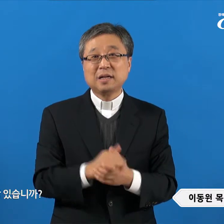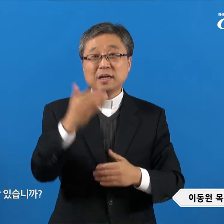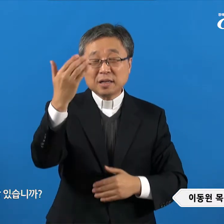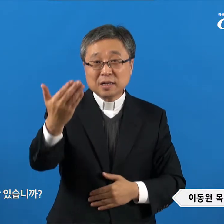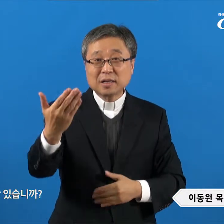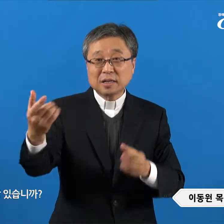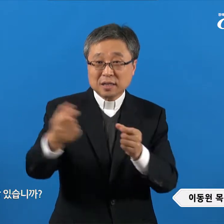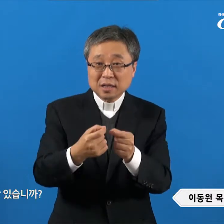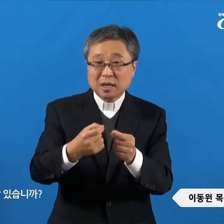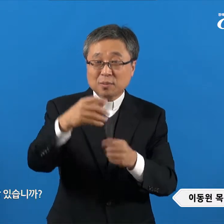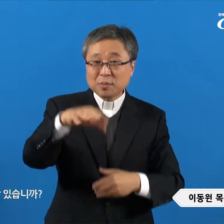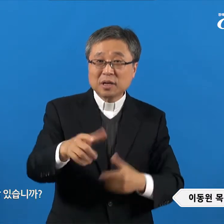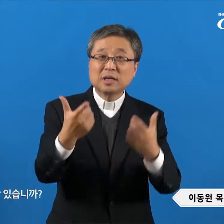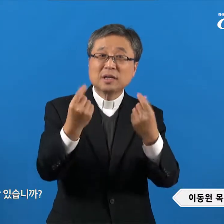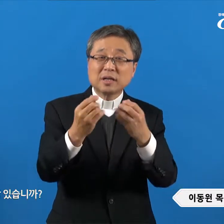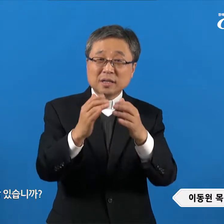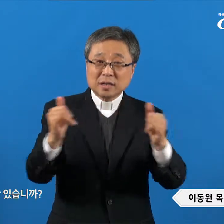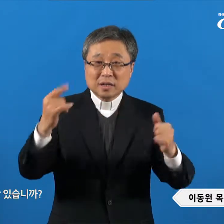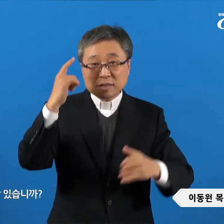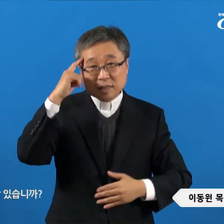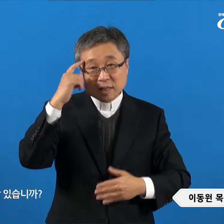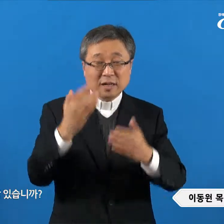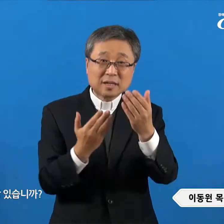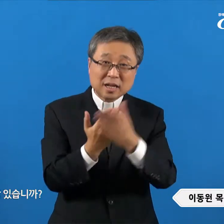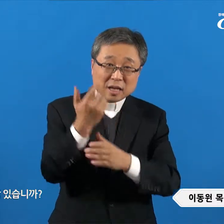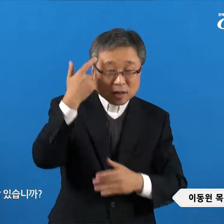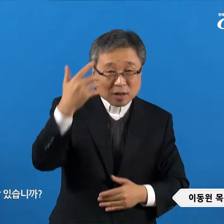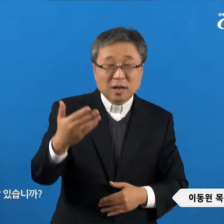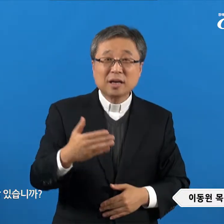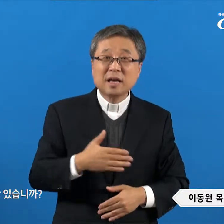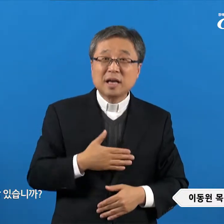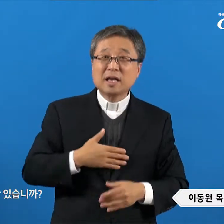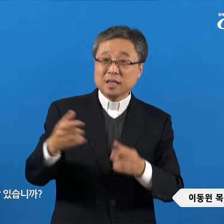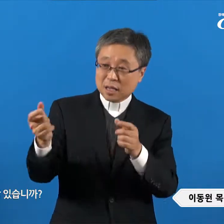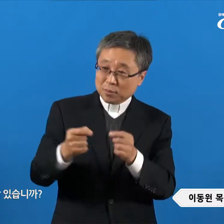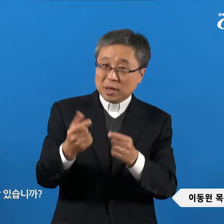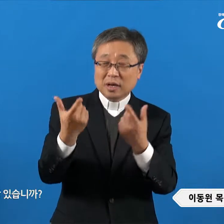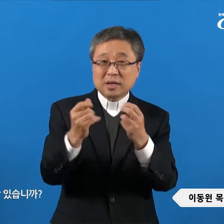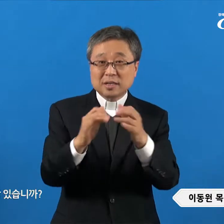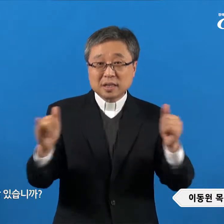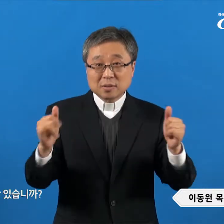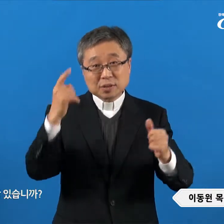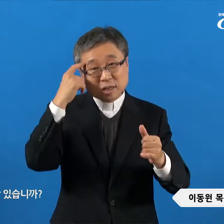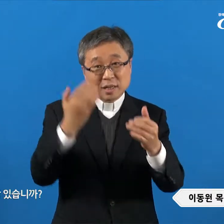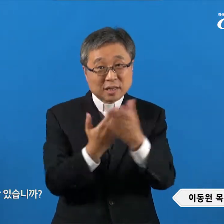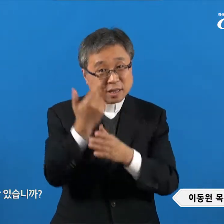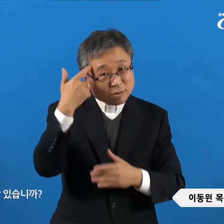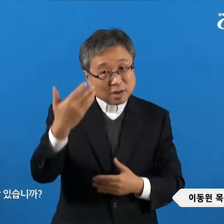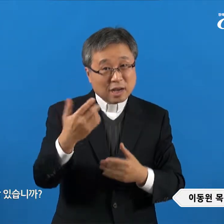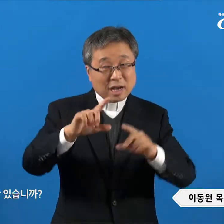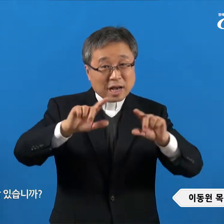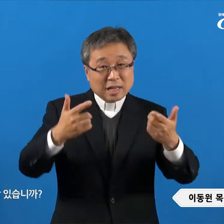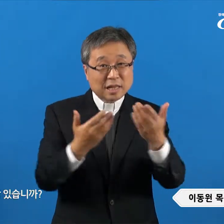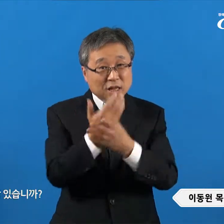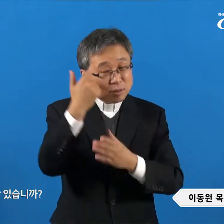당신 옆에 그런 사람 생각나세요? 내 옆에 그런 사람 생각나세요? 안 나신다고요? 그래도